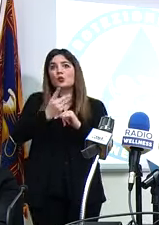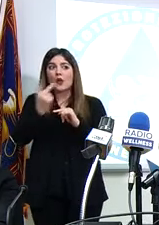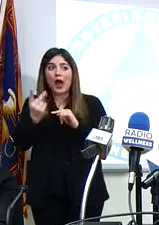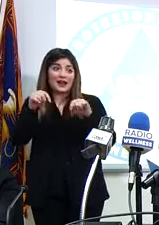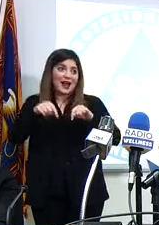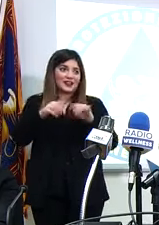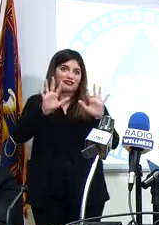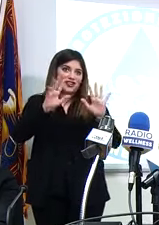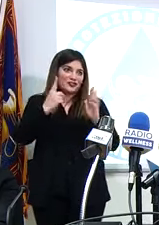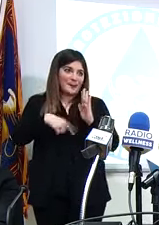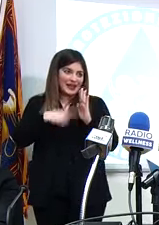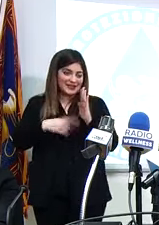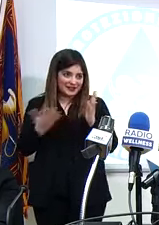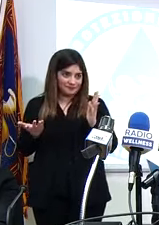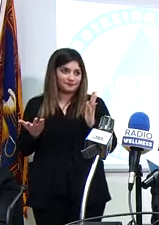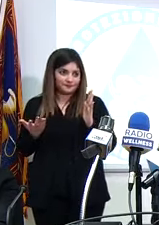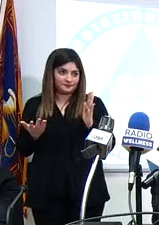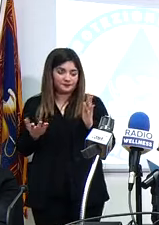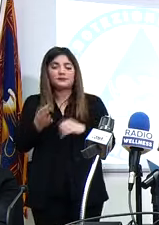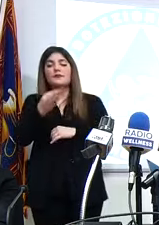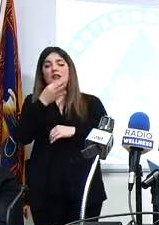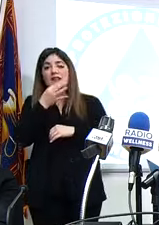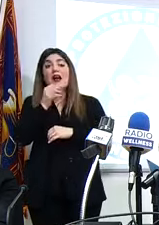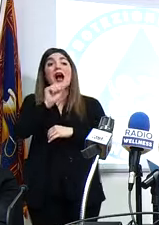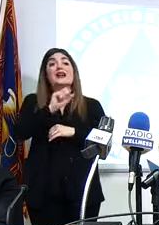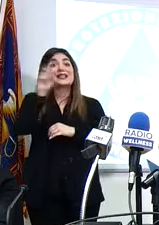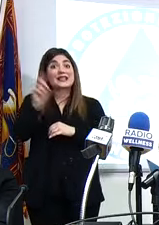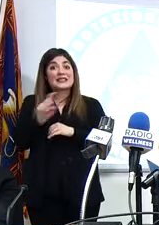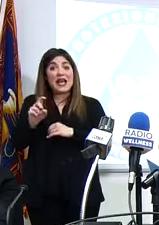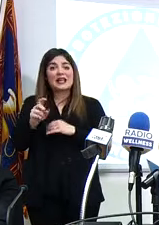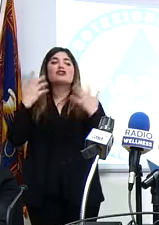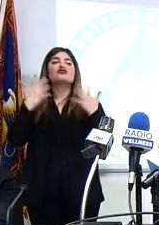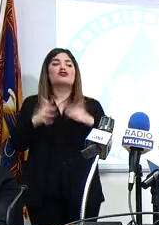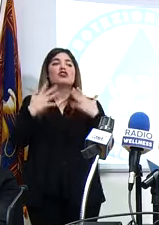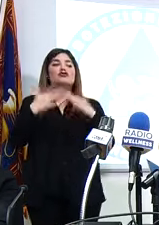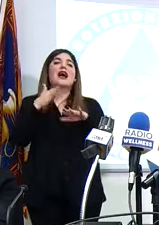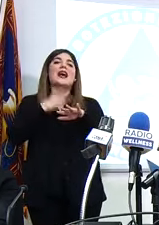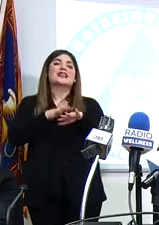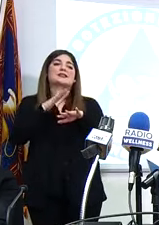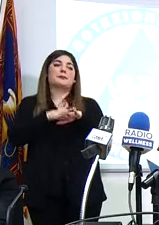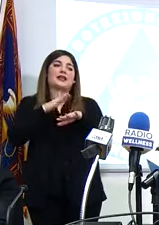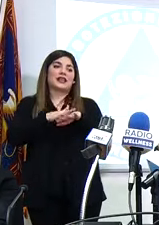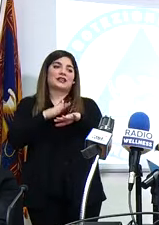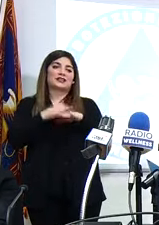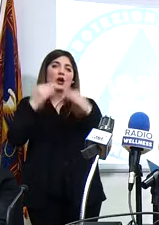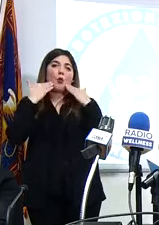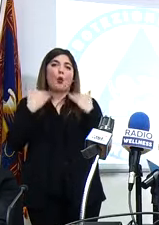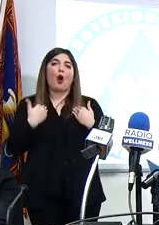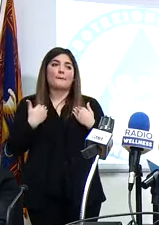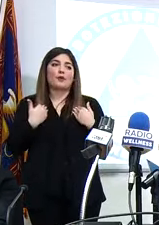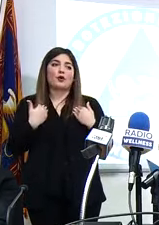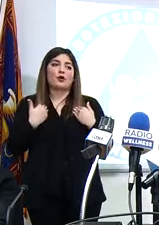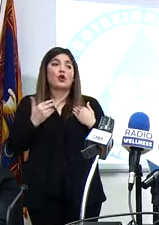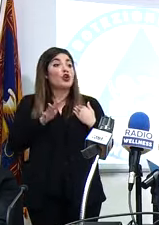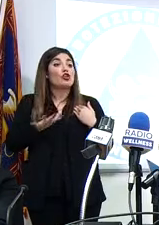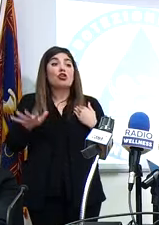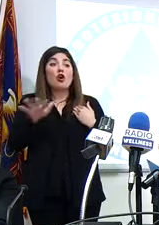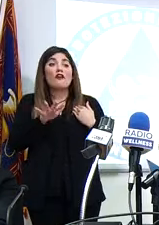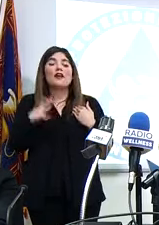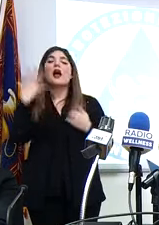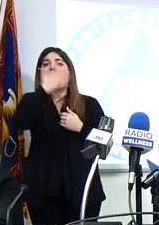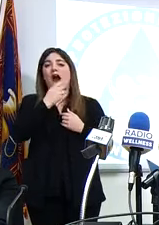i soggetti. Quindi su AstraZeneca abbiamo già un'esperienza sull'uomo, dove? In Africa occidentale e